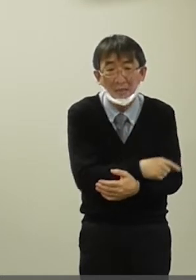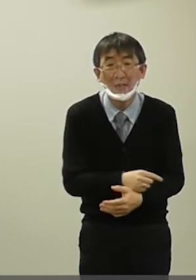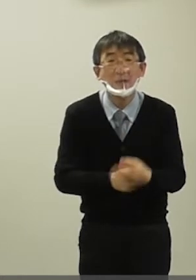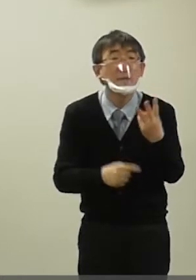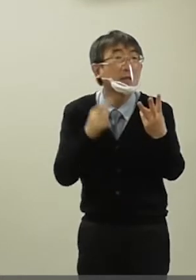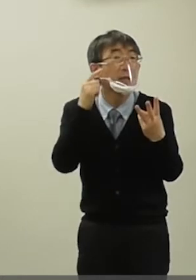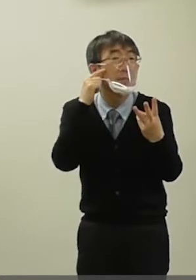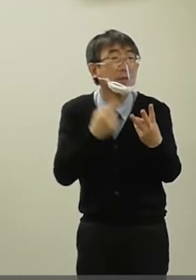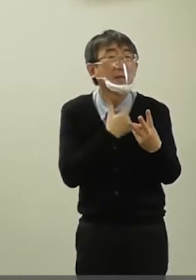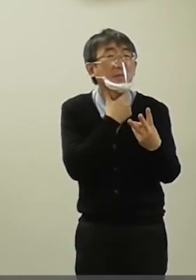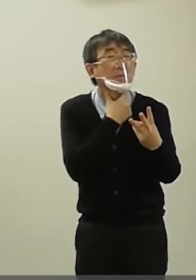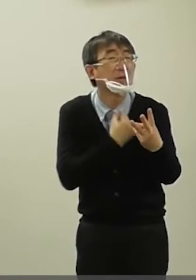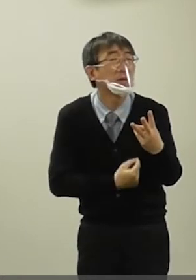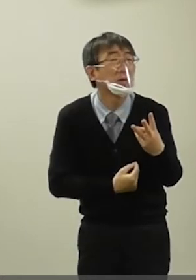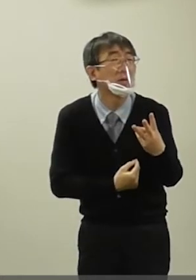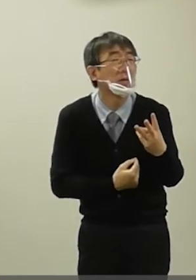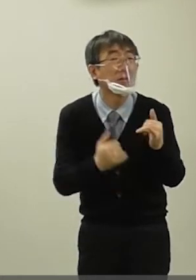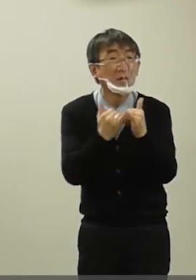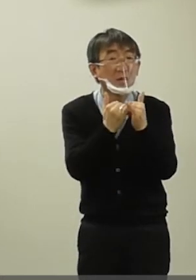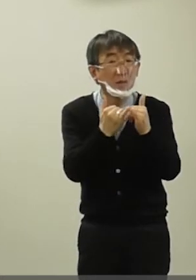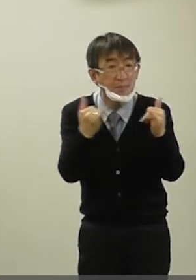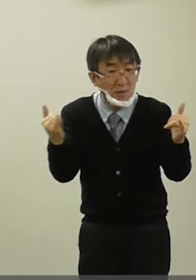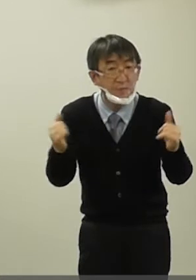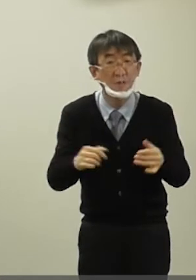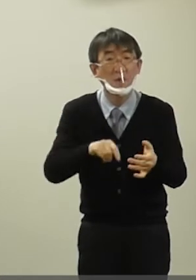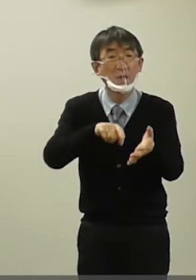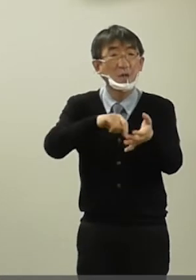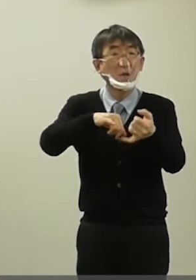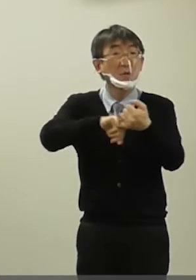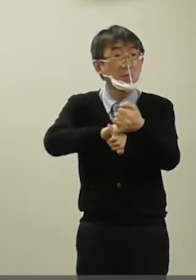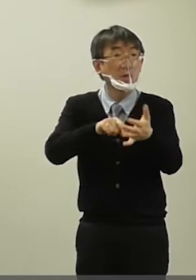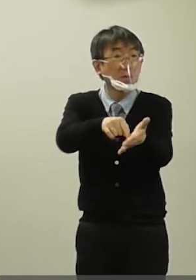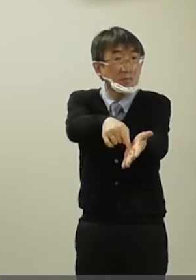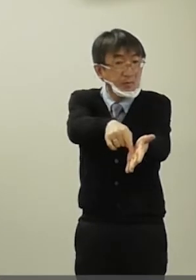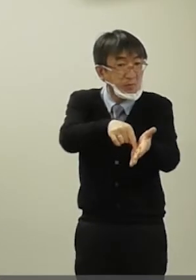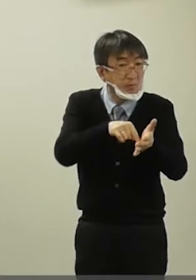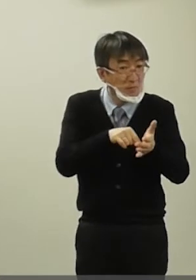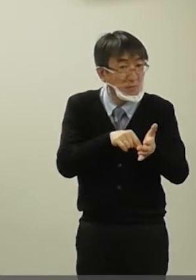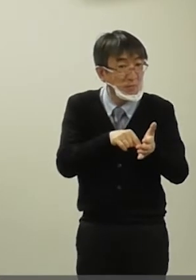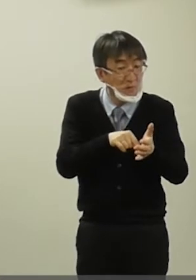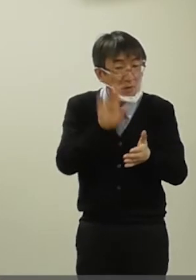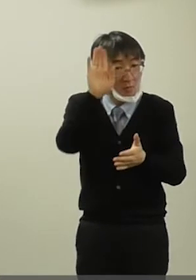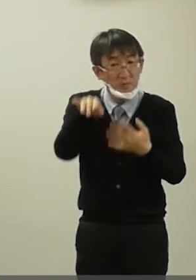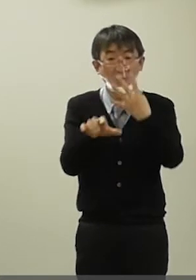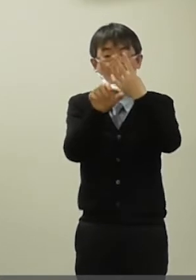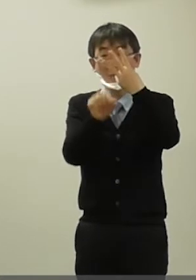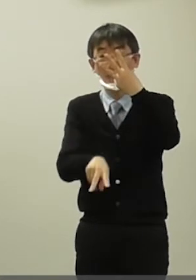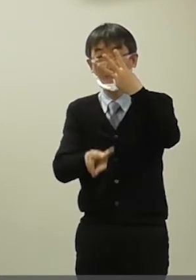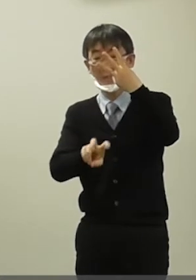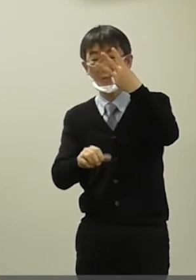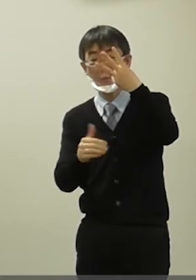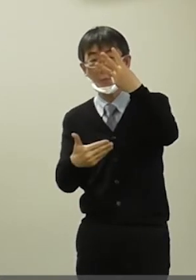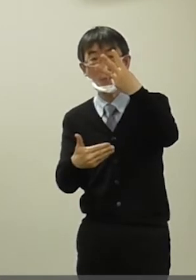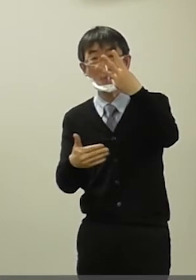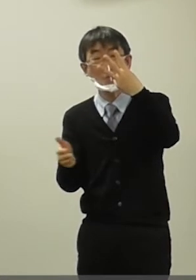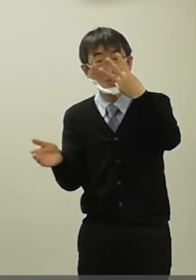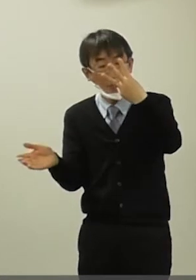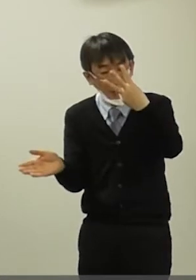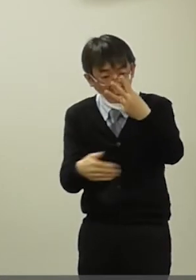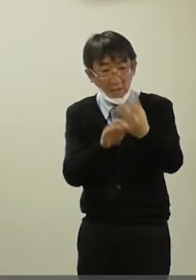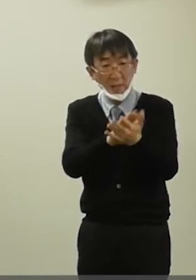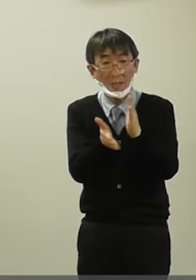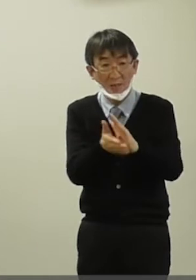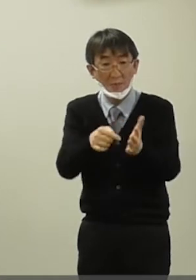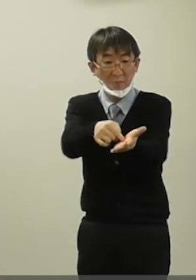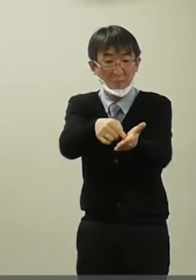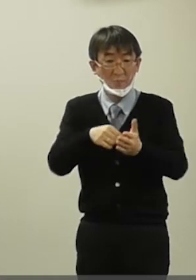次回の予約枠公開には33月29日火曜日になります哀愁の